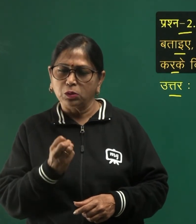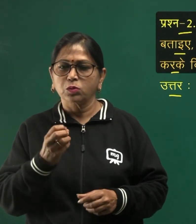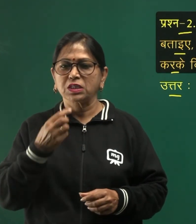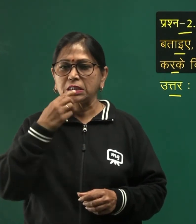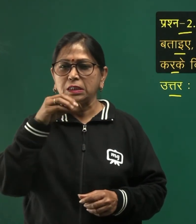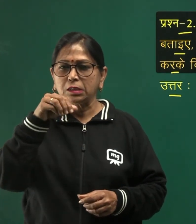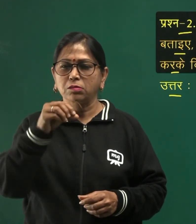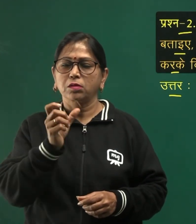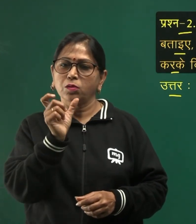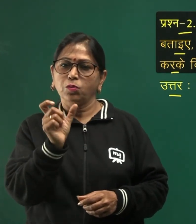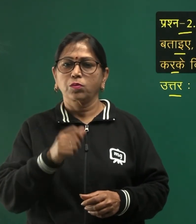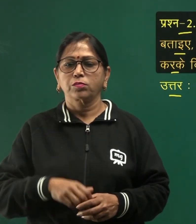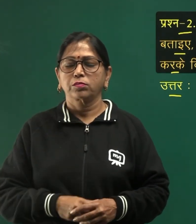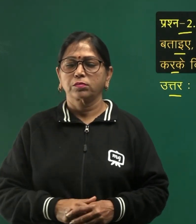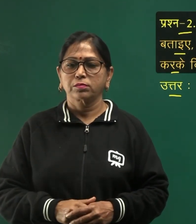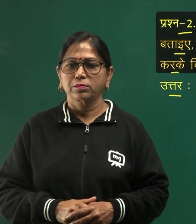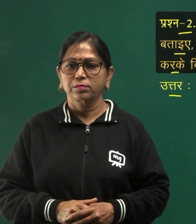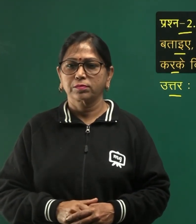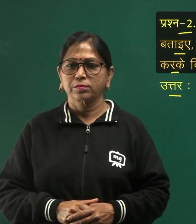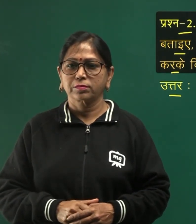सूक्ष्म बुझा हुआ चुना